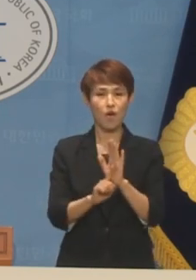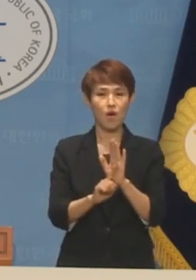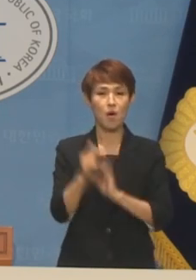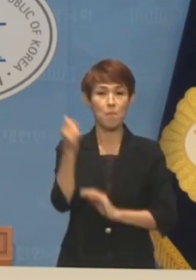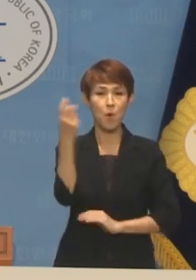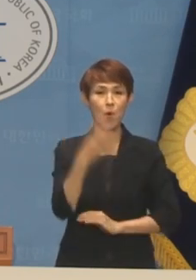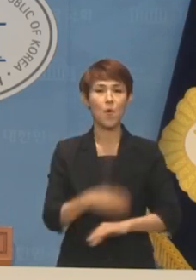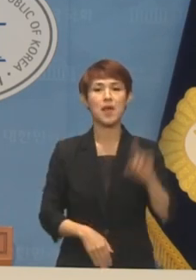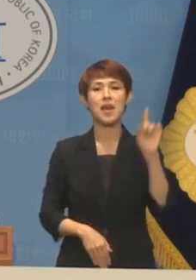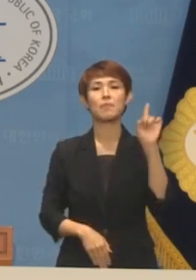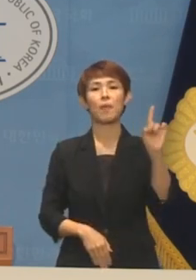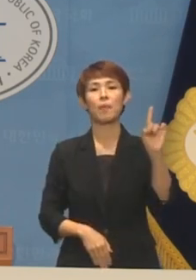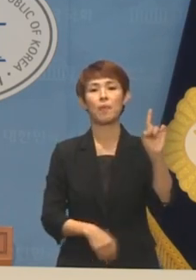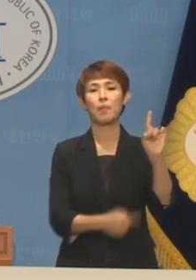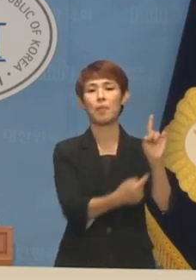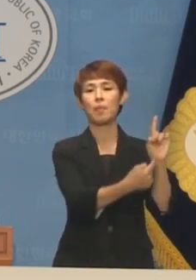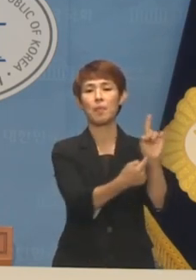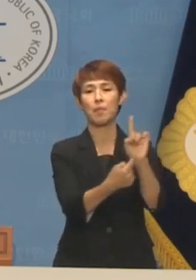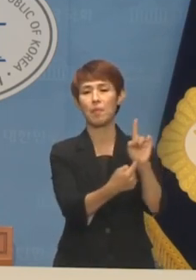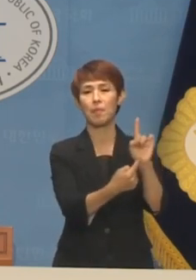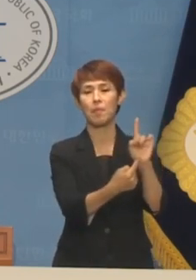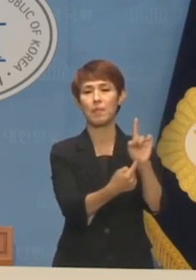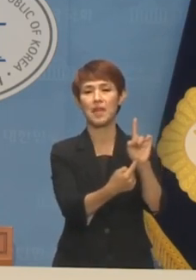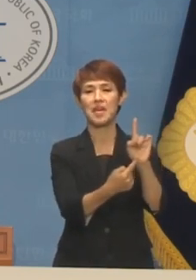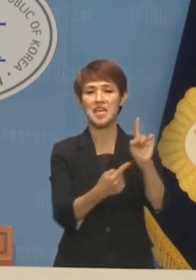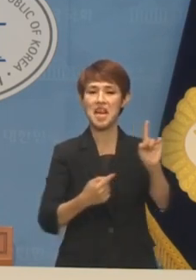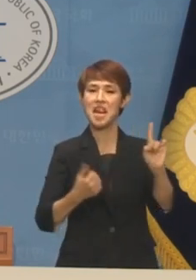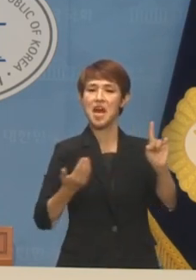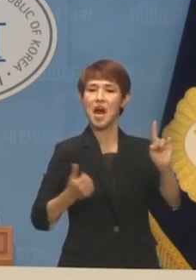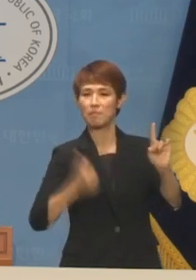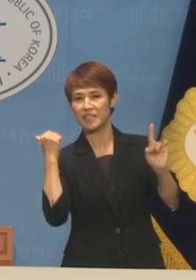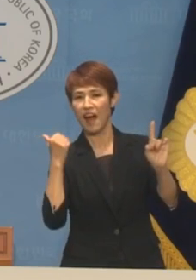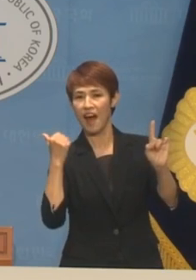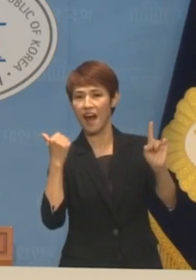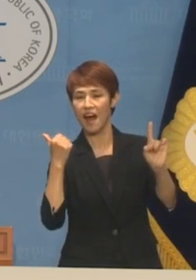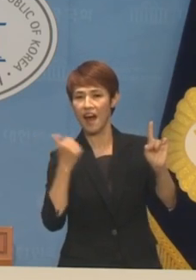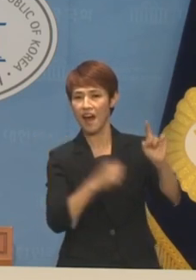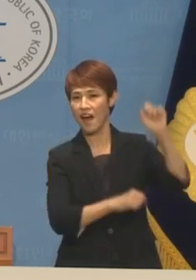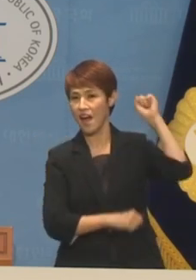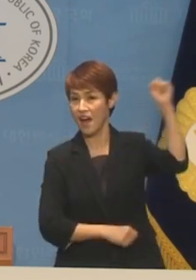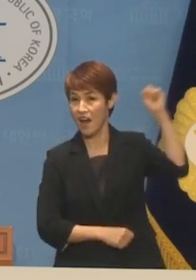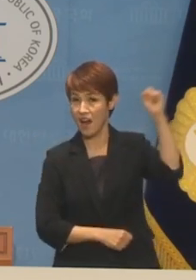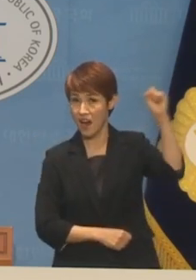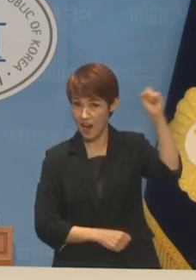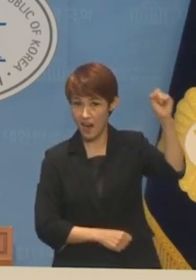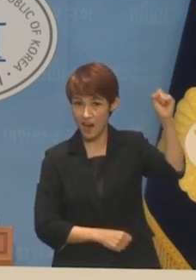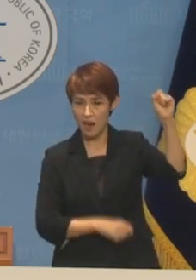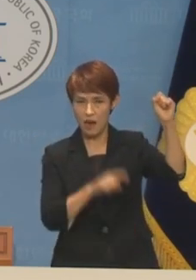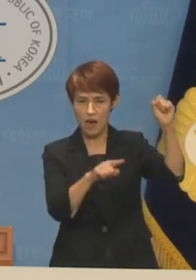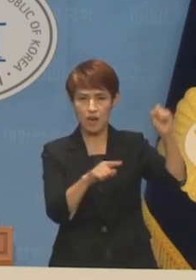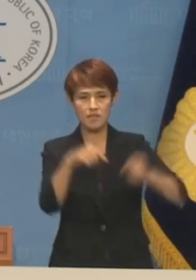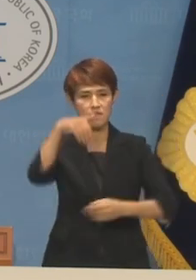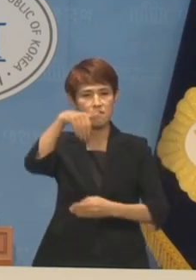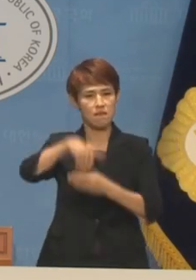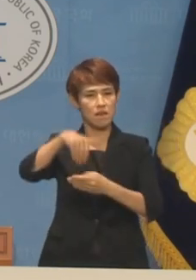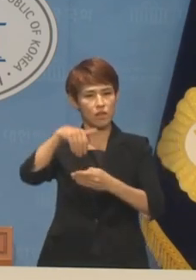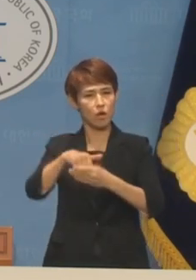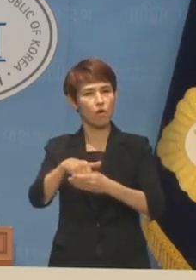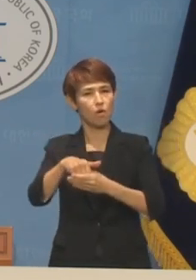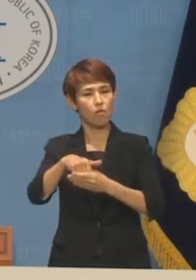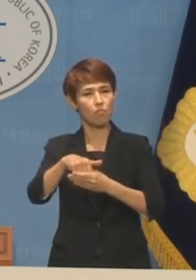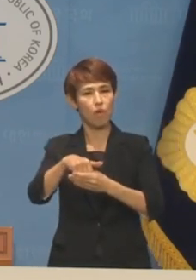숫자 1번을 내세운 일합시다 캠페인이 사전 운동에